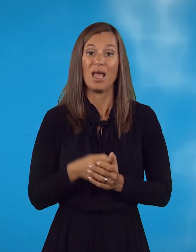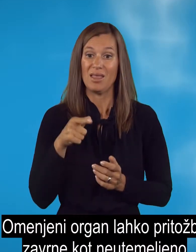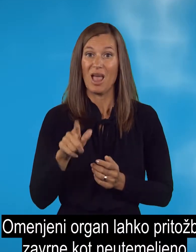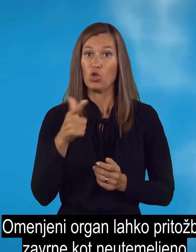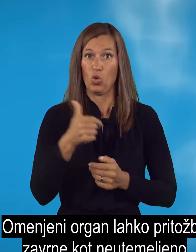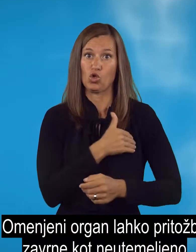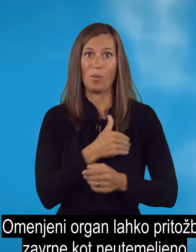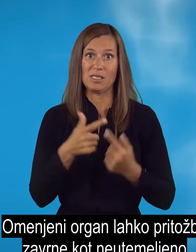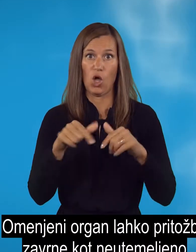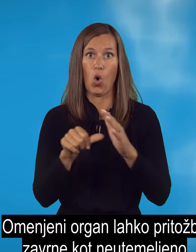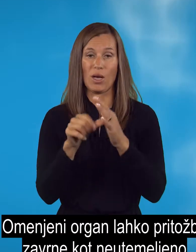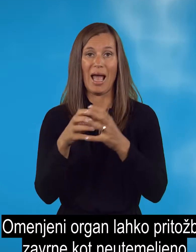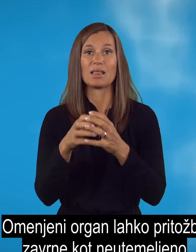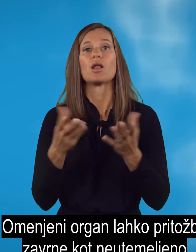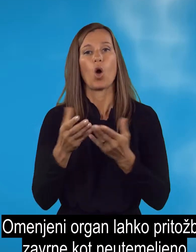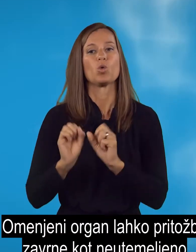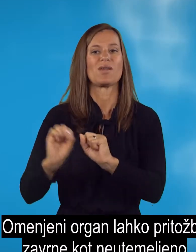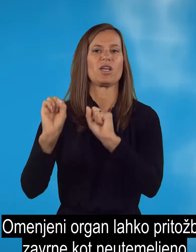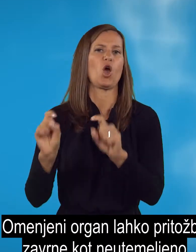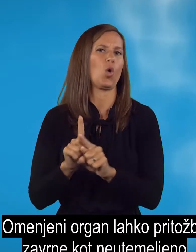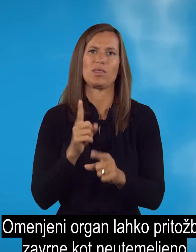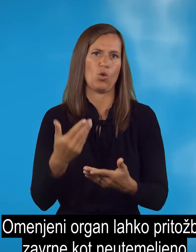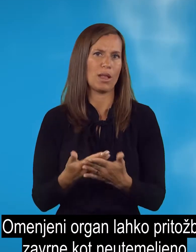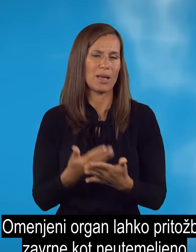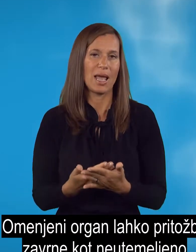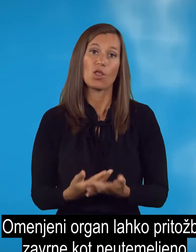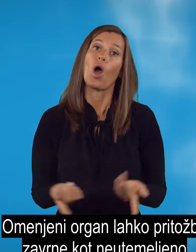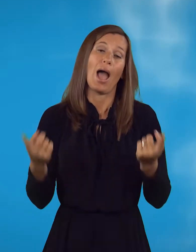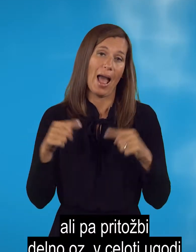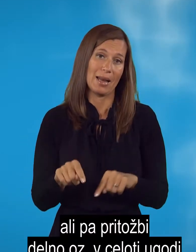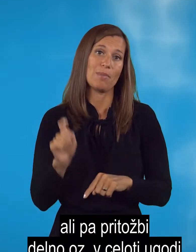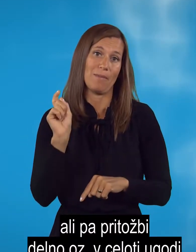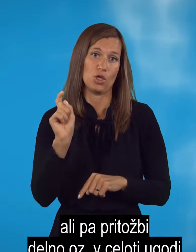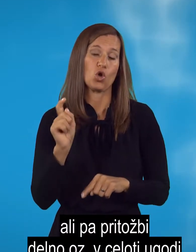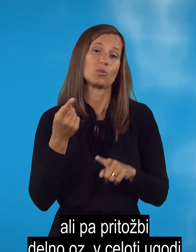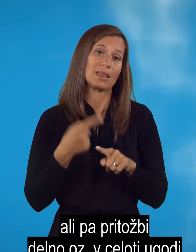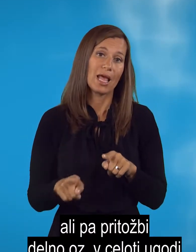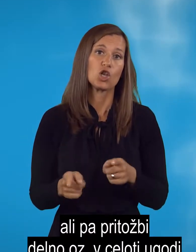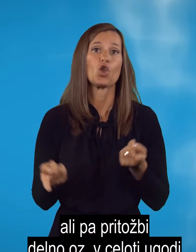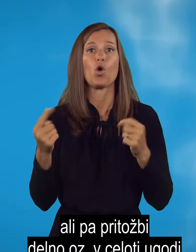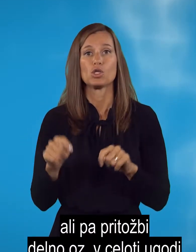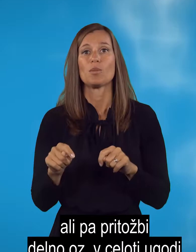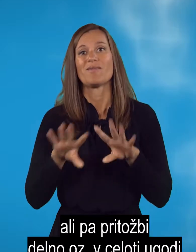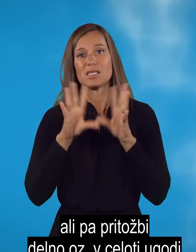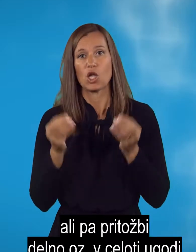Omenjeni organ lahko pritožbo zavrne kot neutemeljeno ali pa pritožbi delno oziroma v celoti